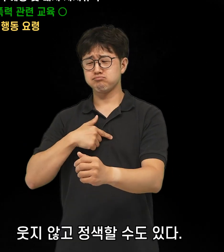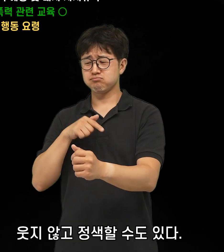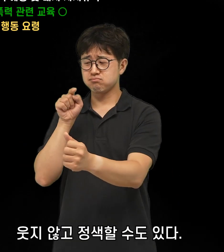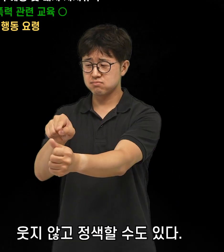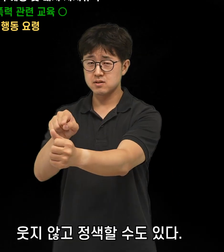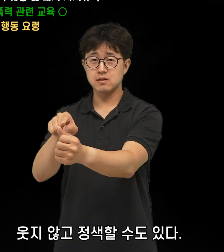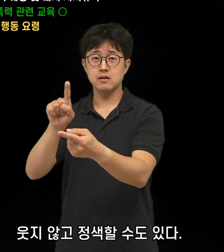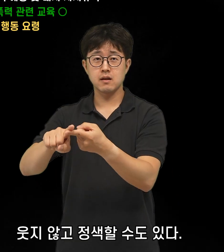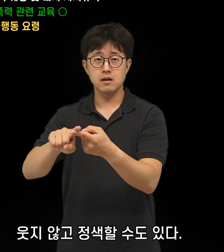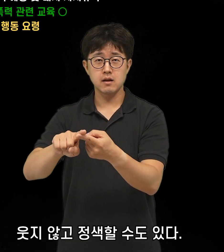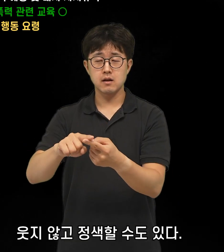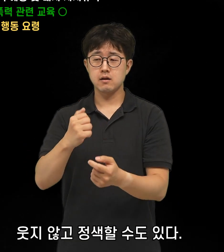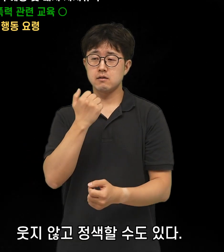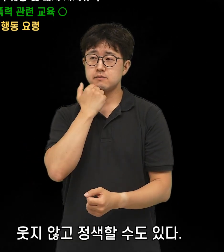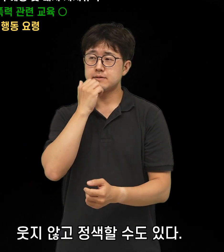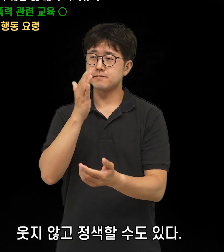웃지 않고 정색할 수도 있다.